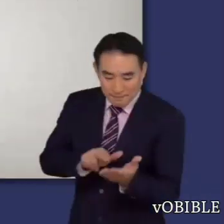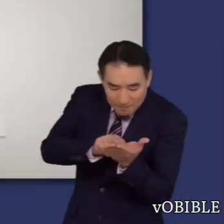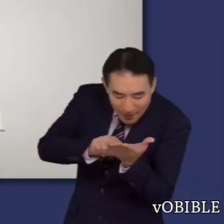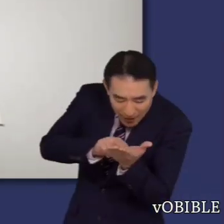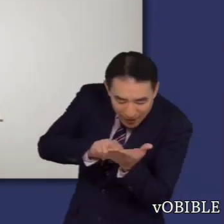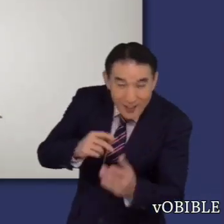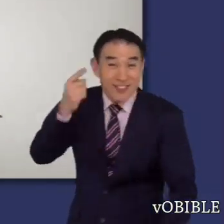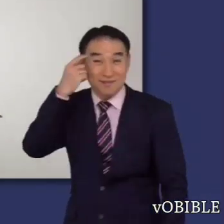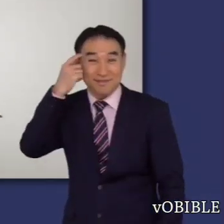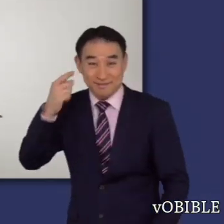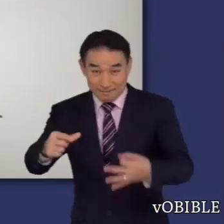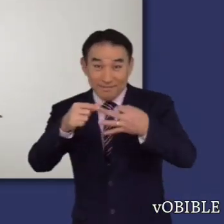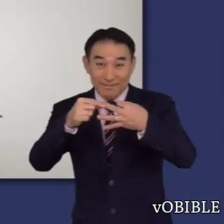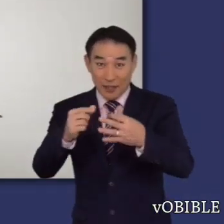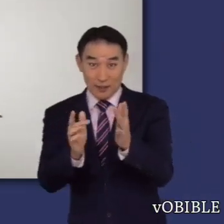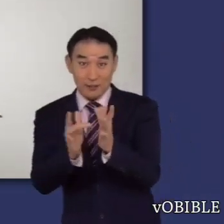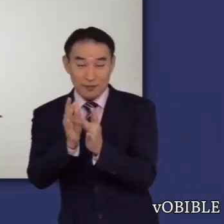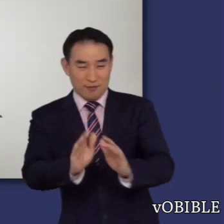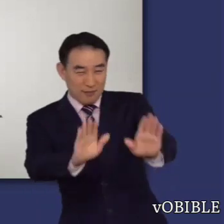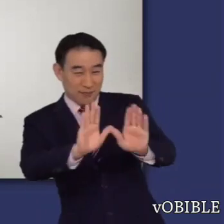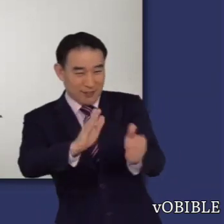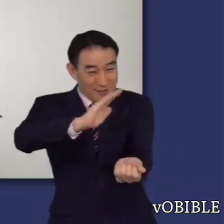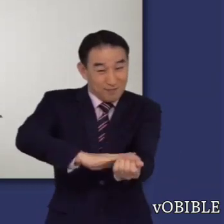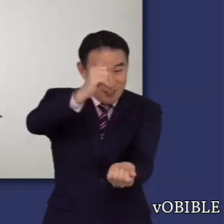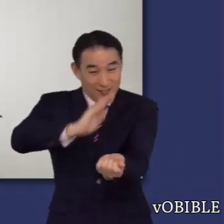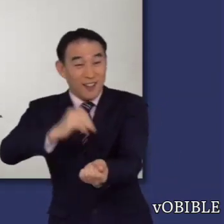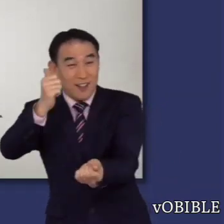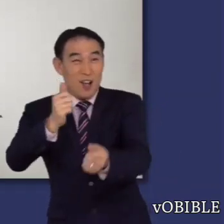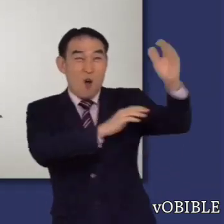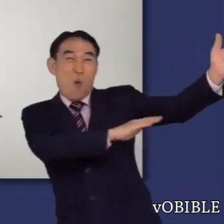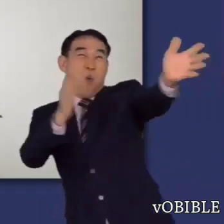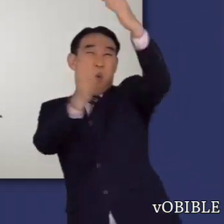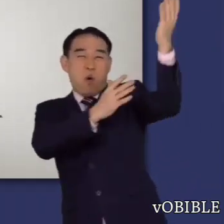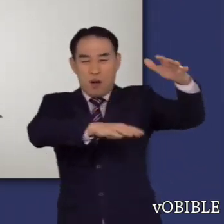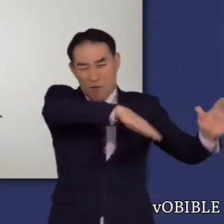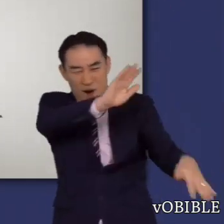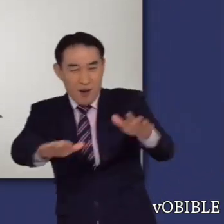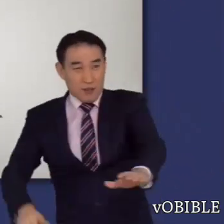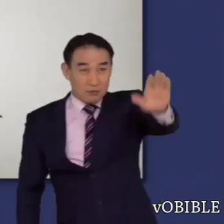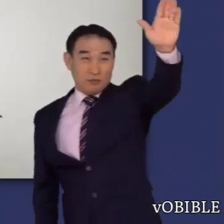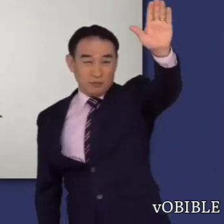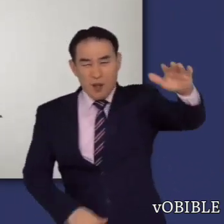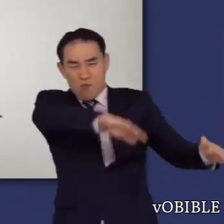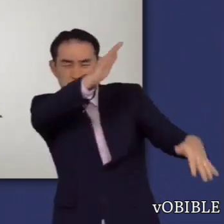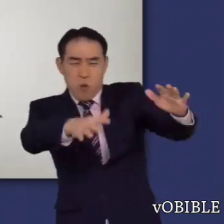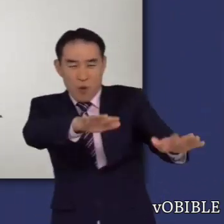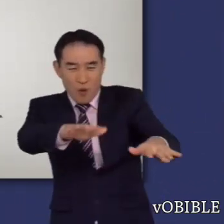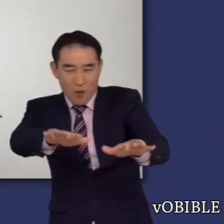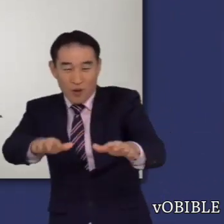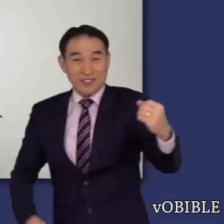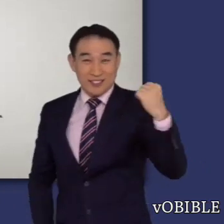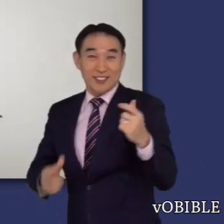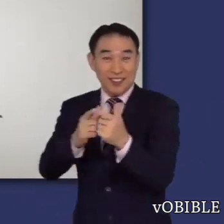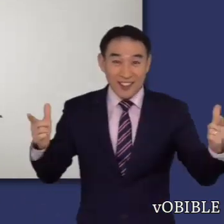当你阅读马可福音时，请留意耶稣怎样显示他有能力医治疾病、复活死